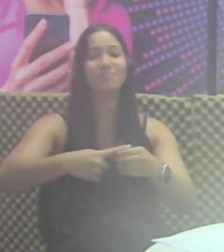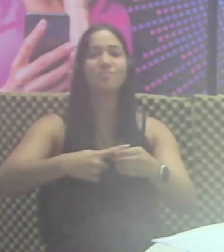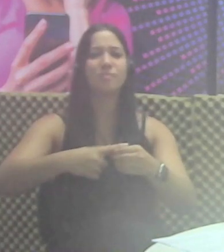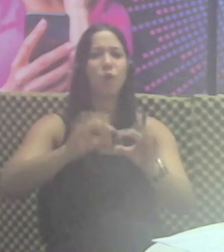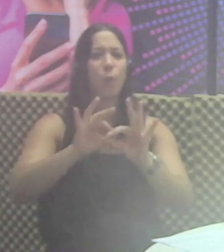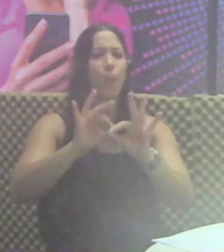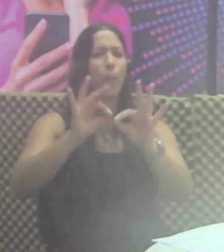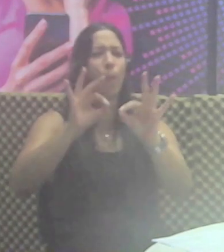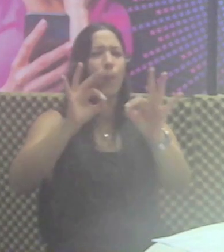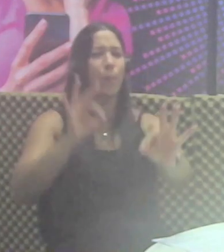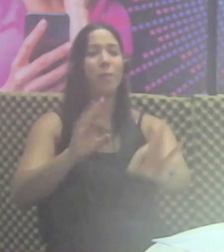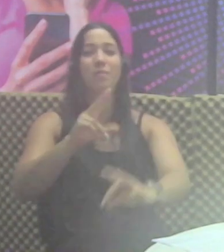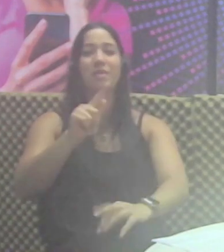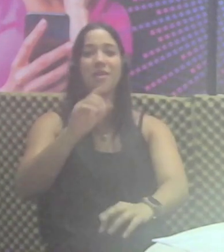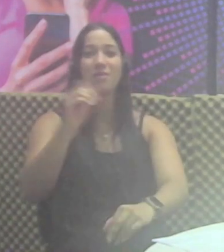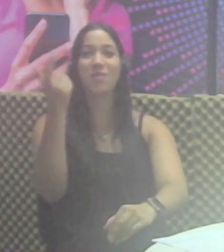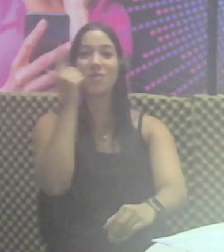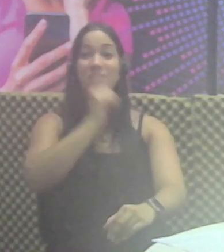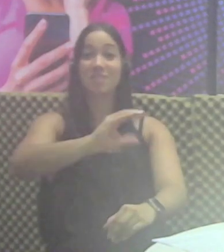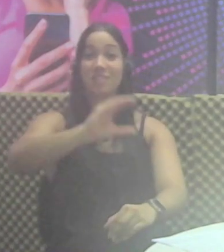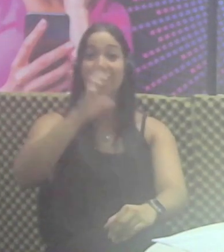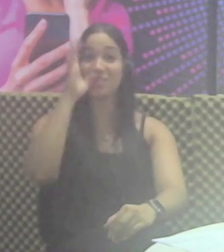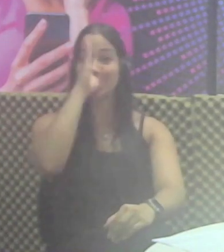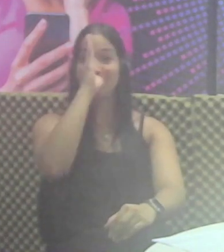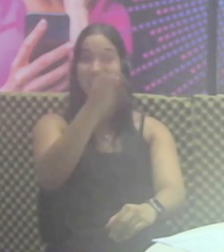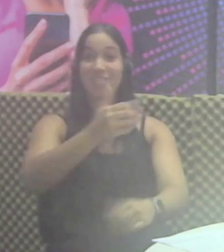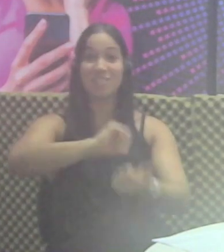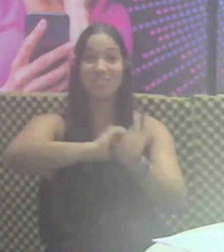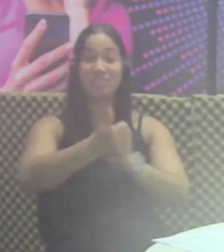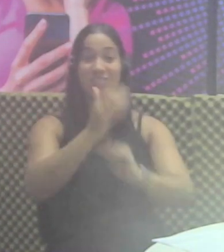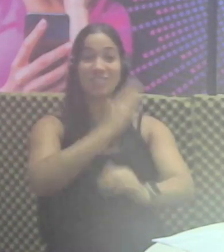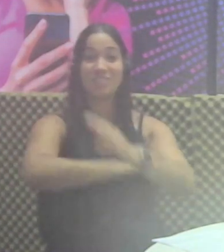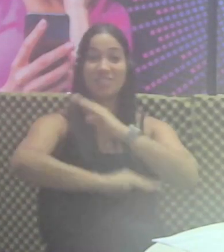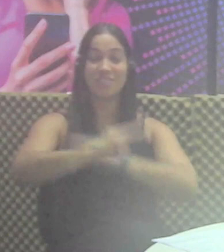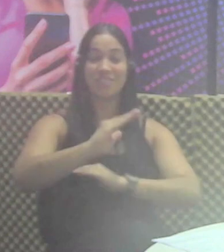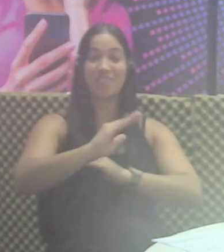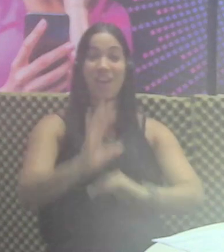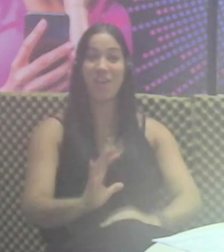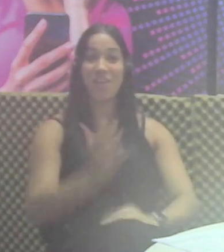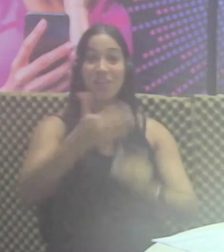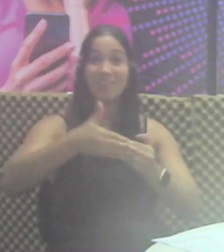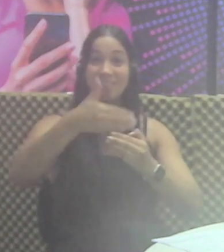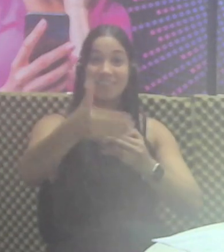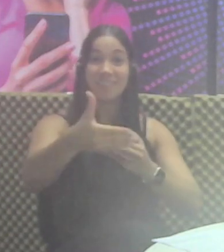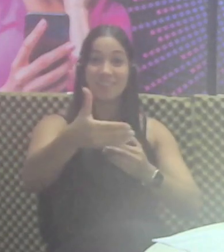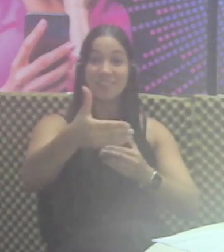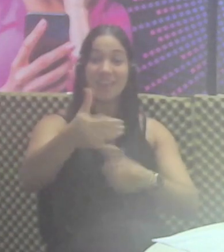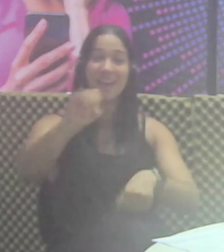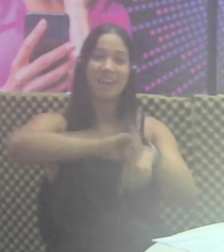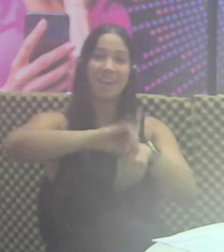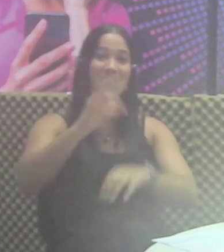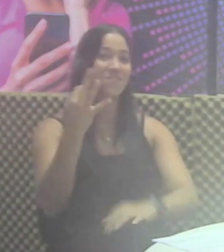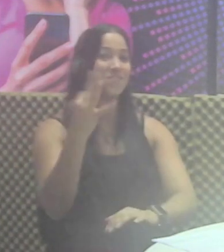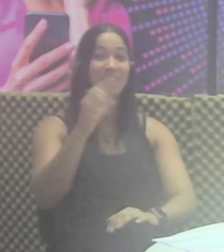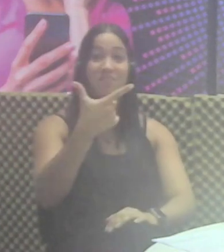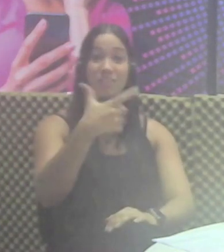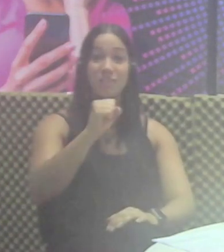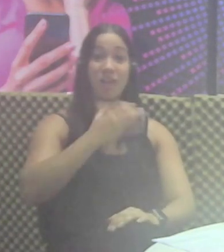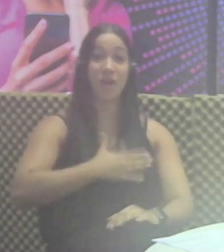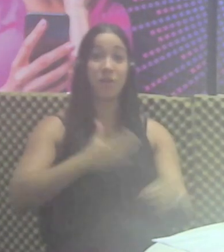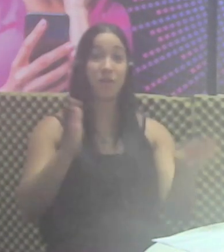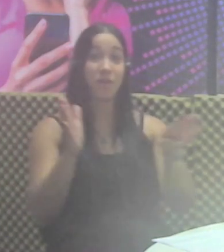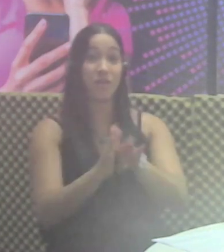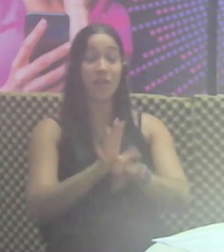distância, Rodrigo conseguiu classificação direta para os Jogos Paralímpicos, que ocorrerão na capital da França entre 28 de agosto